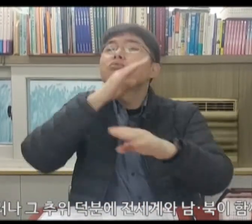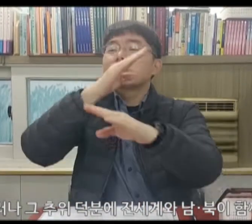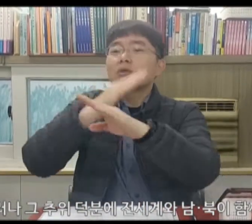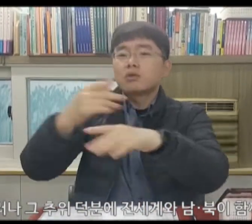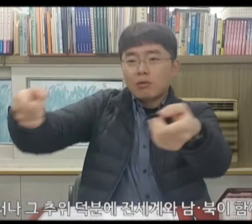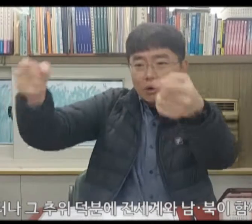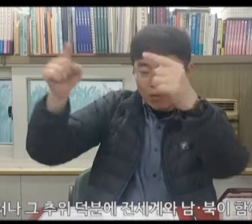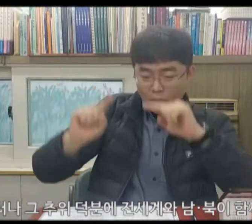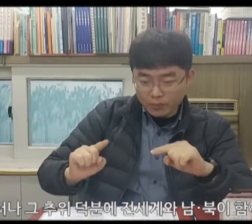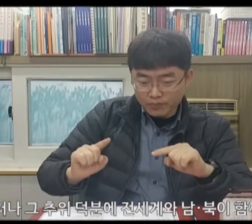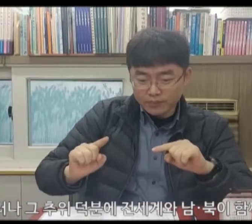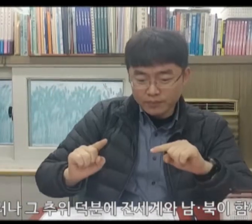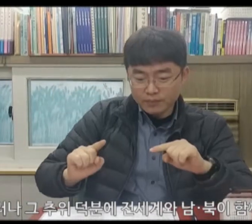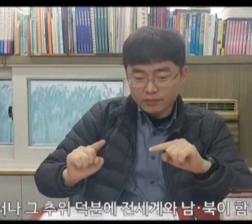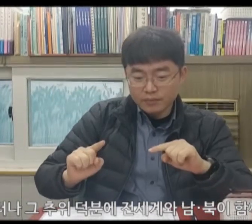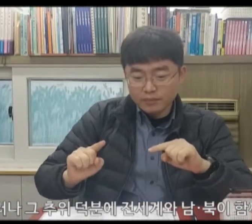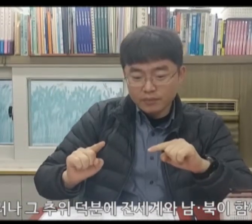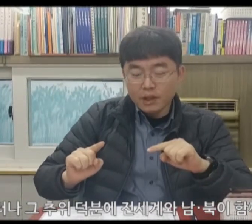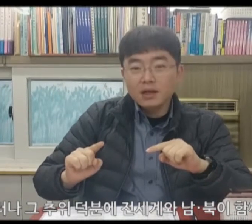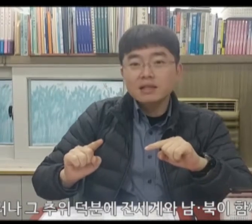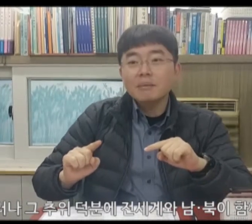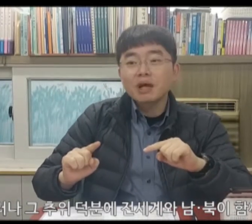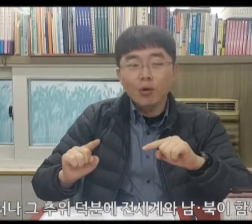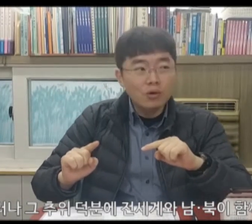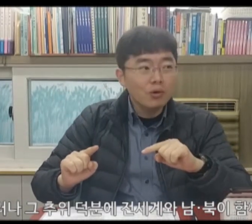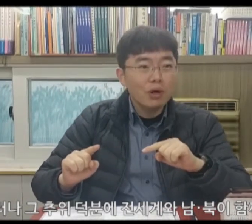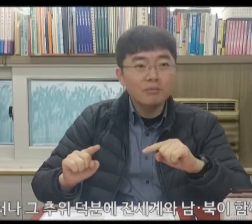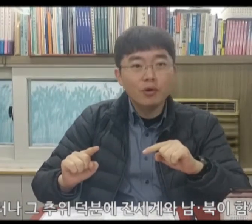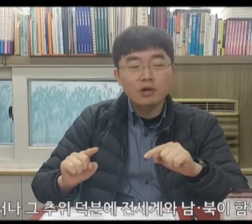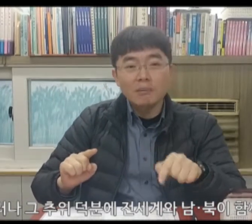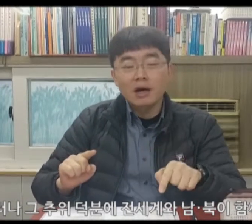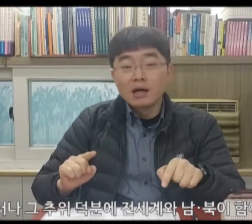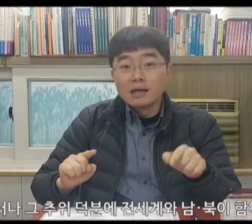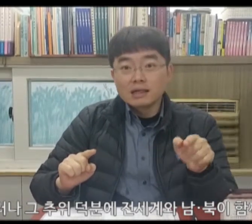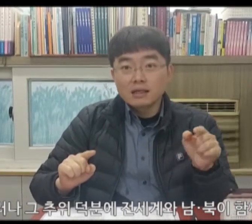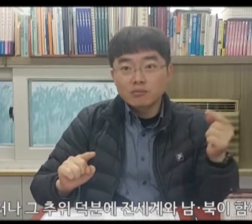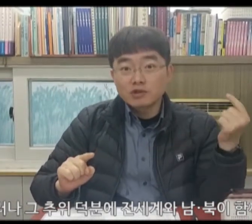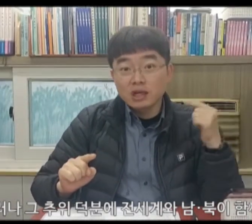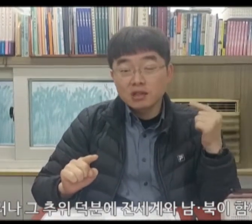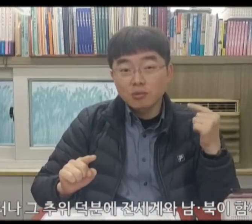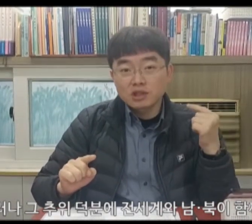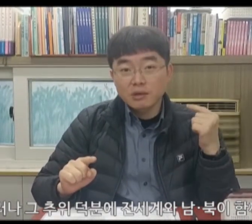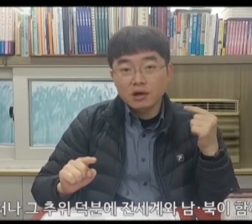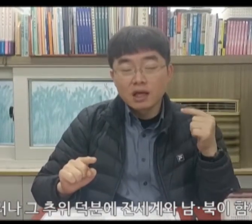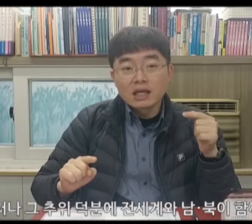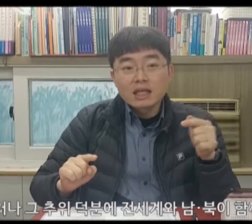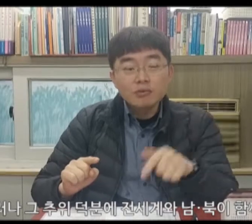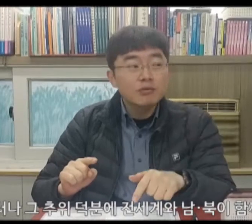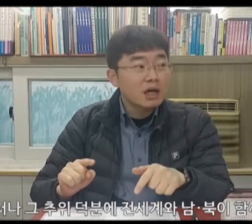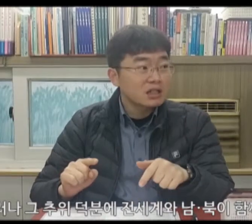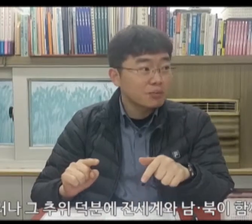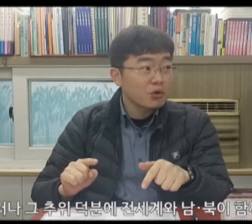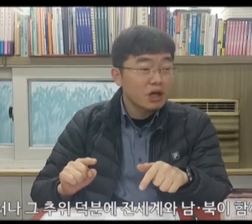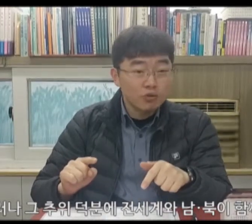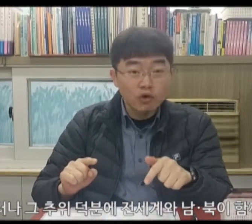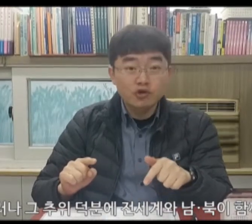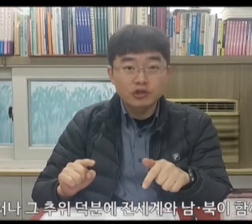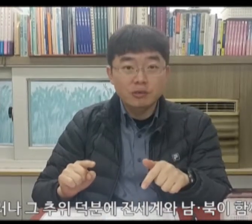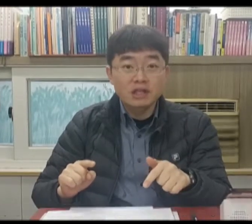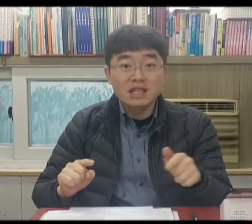북한도 들어왔고 그래서 함께 어울렸고 하는 표현을 아마 이 문장을 들어보시면 이 부분까지는 표현하기 좀 어려울 수 있어요. 왜냐면 시간이